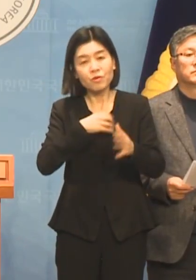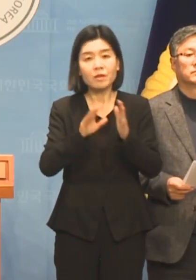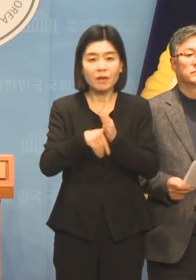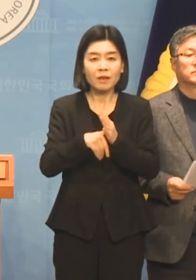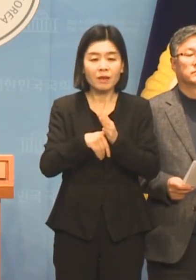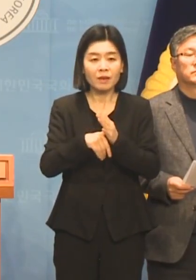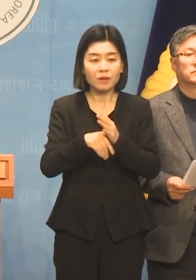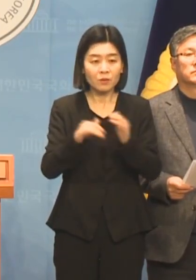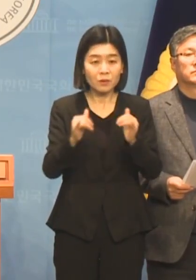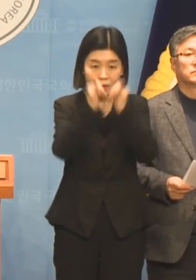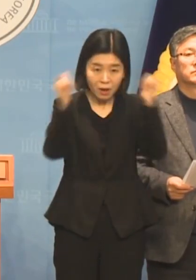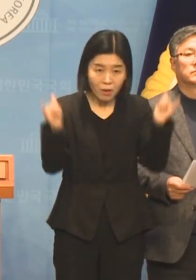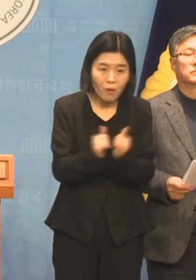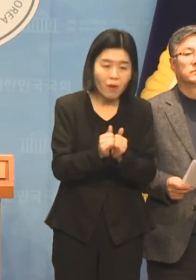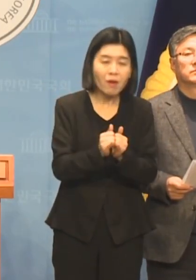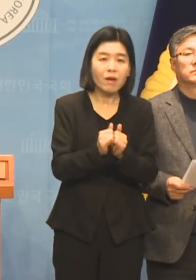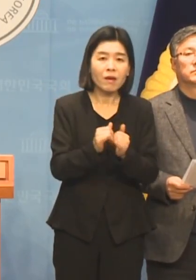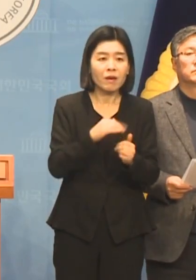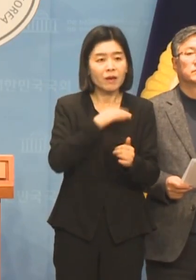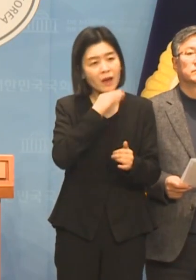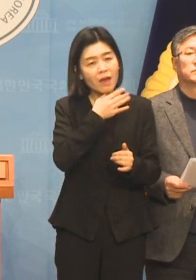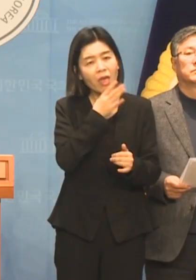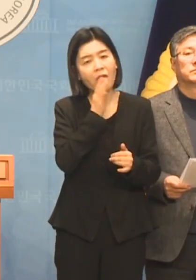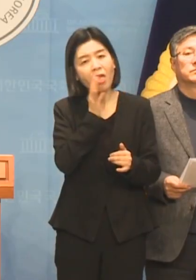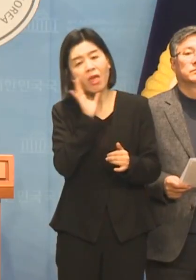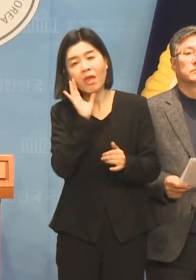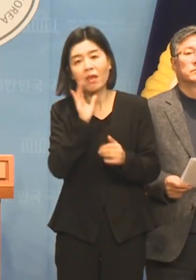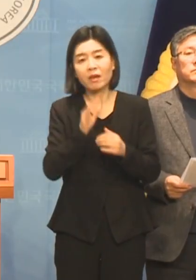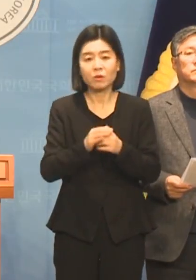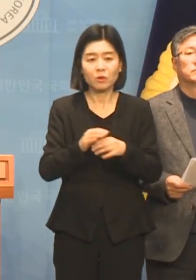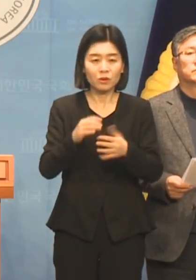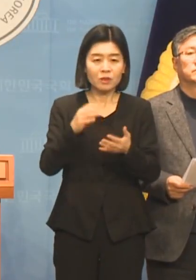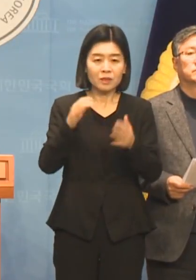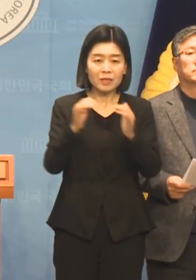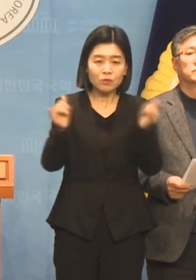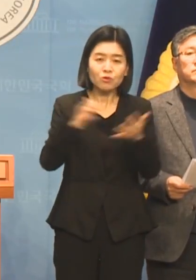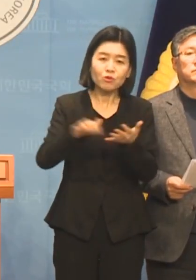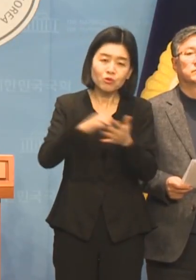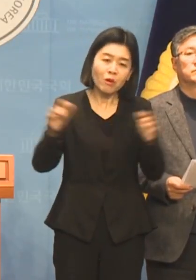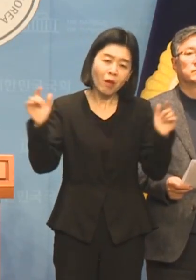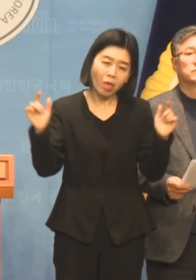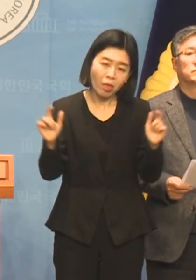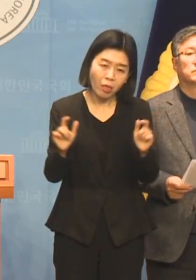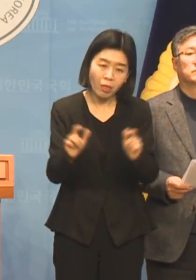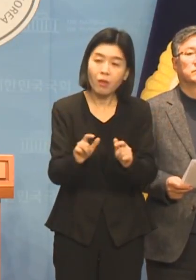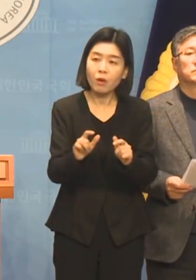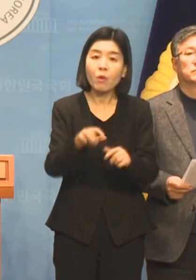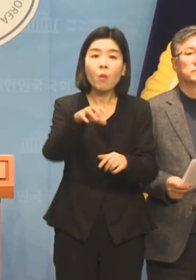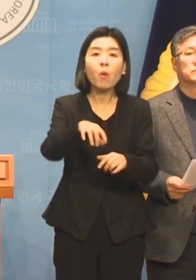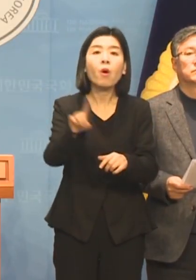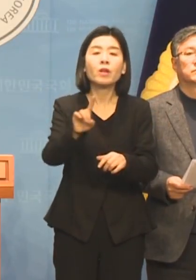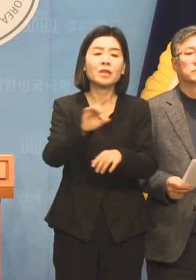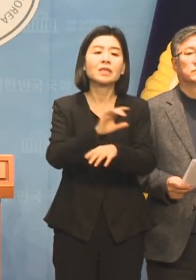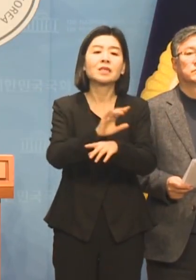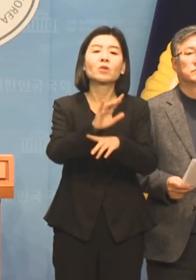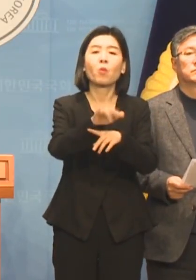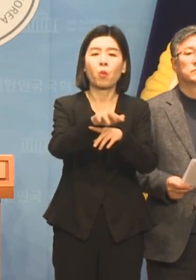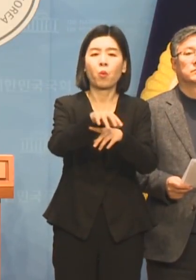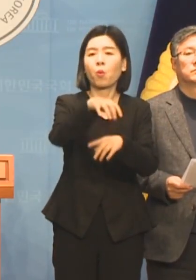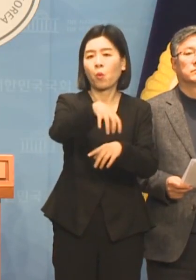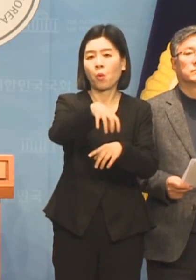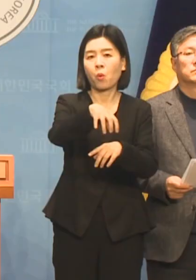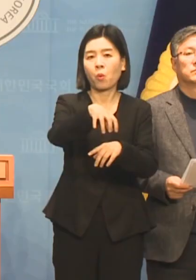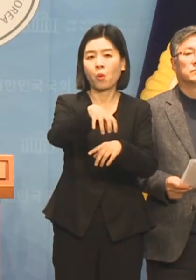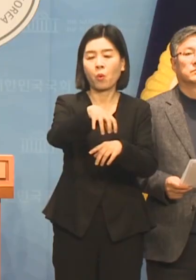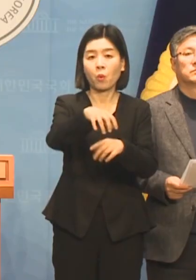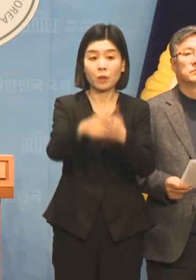고령화와 지방 소멸의 위기를 동시에 겪고 있는 농촌 지역의 경우는 실제로 산불이 일어났을 때 이 산불에 대응할 수